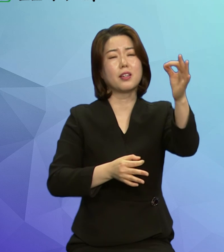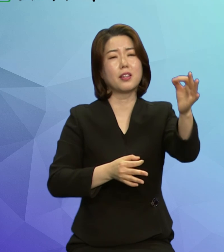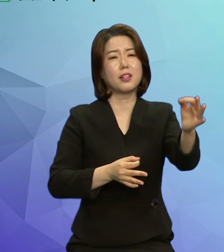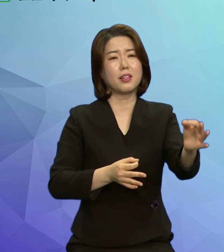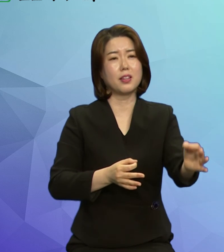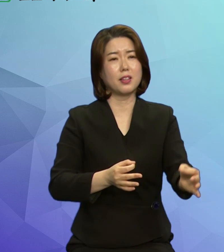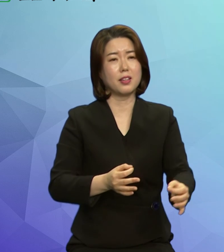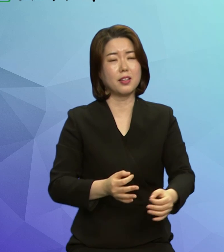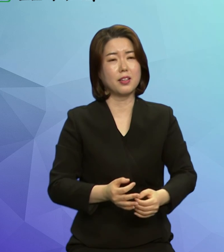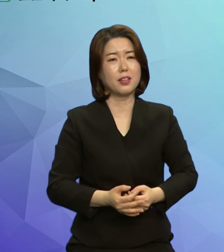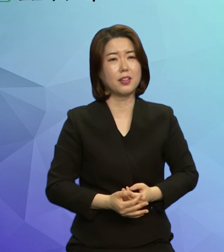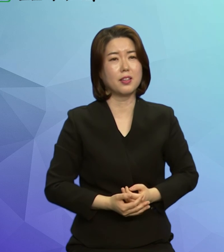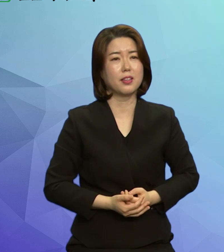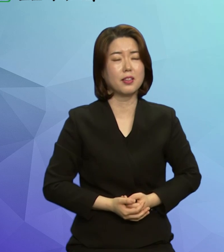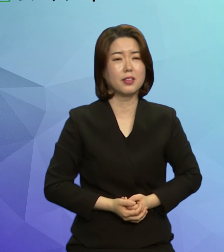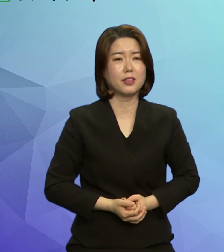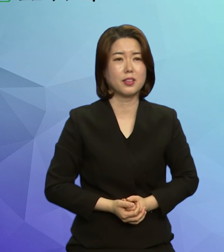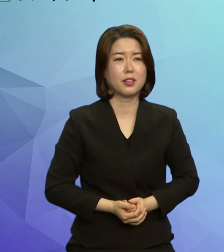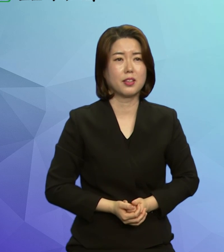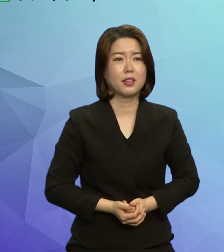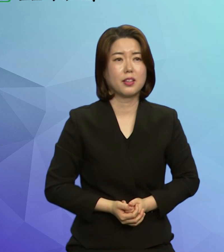외치리라.